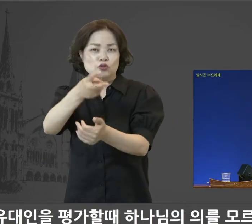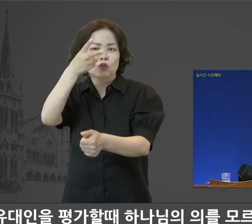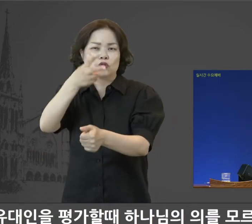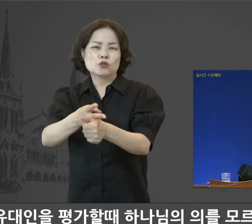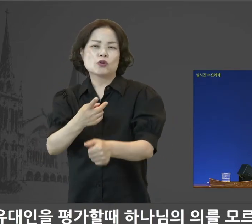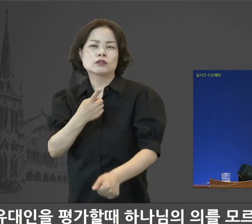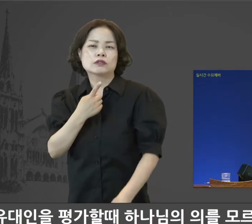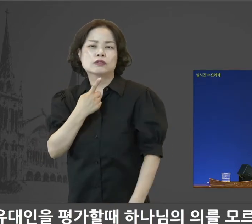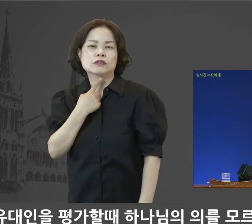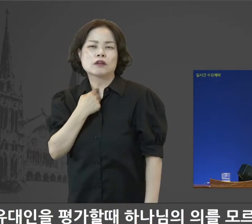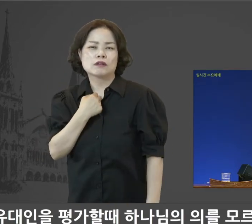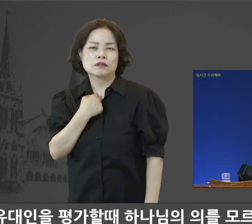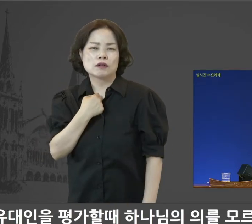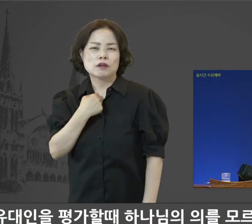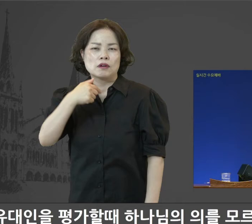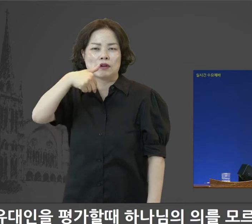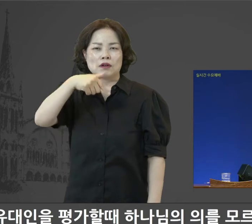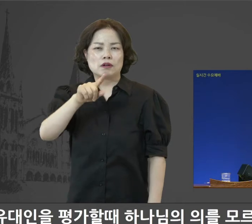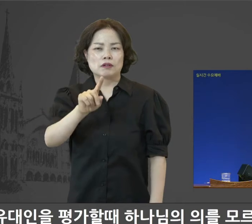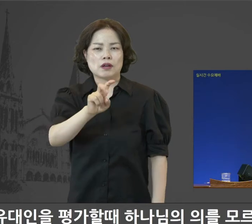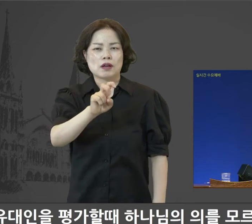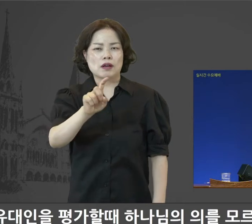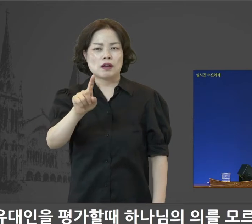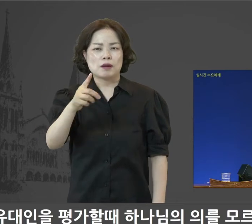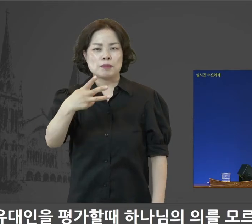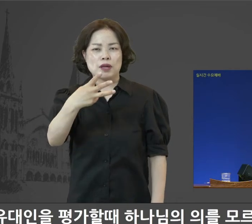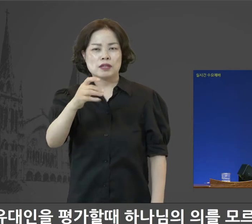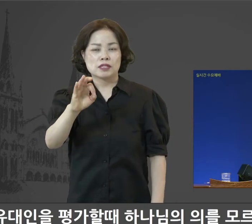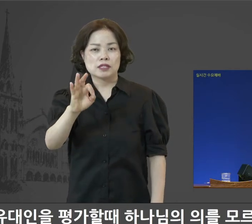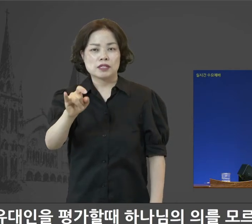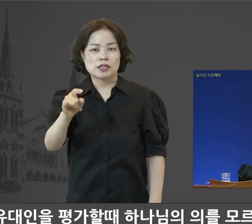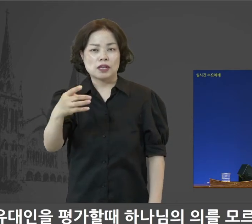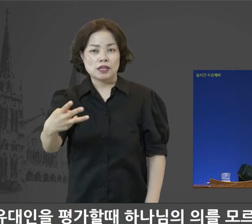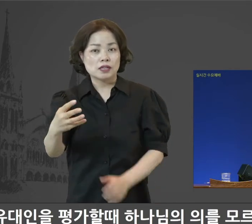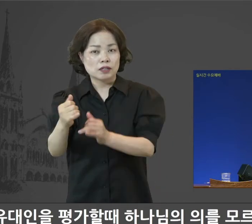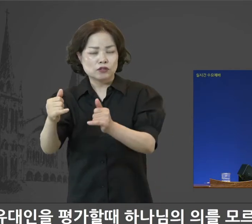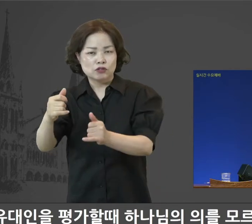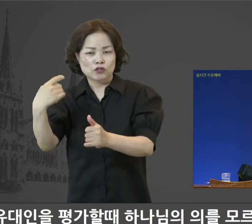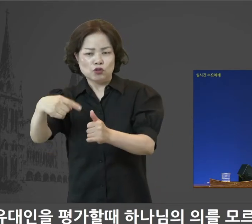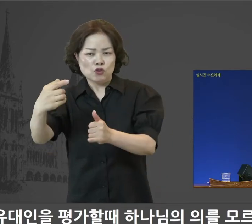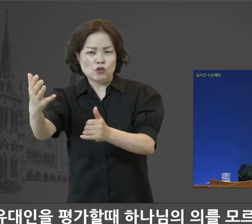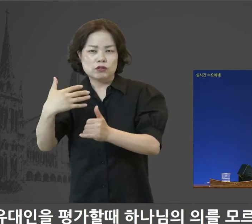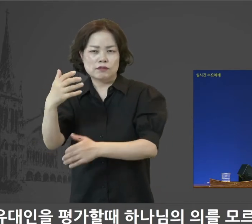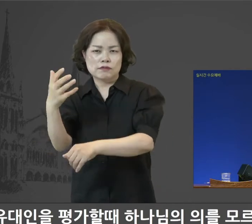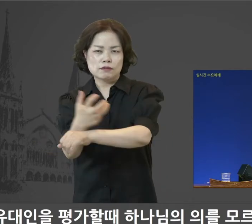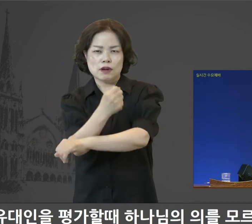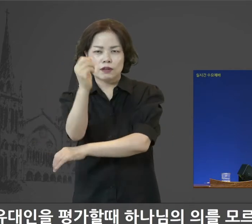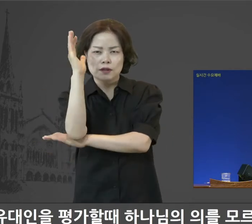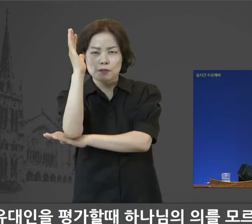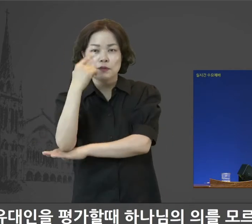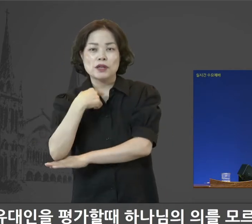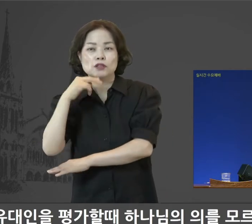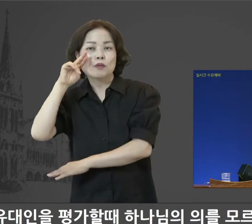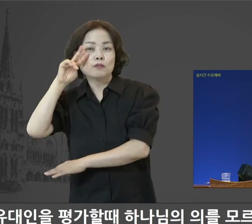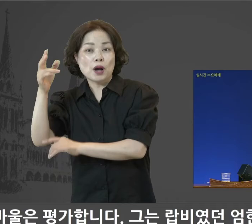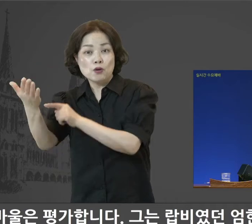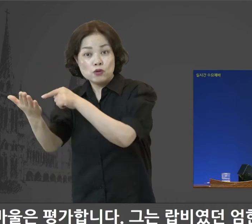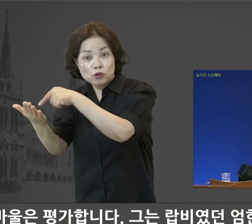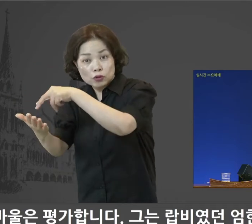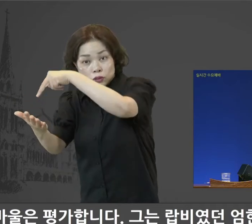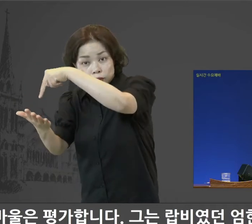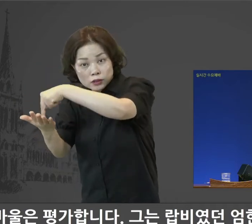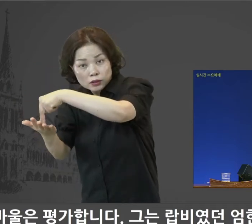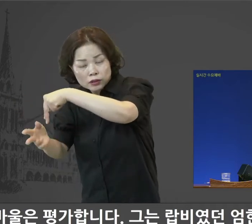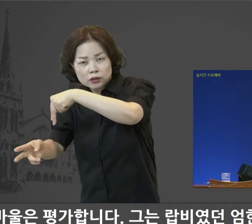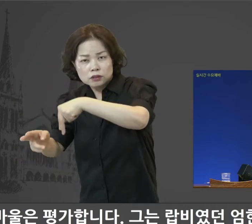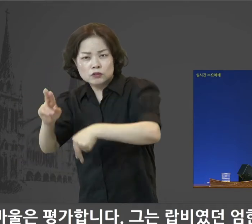교사였던 랍비였던 가마리엘 문화에서 엄한 교육을 받았던 사람입니다. 1세기 당시에 바울은 누구보다도 율법을